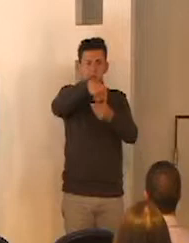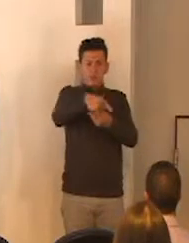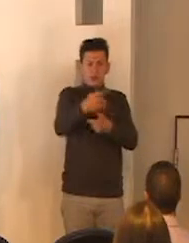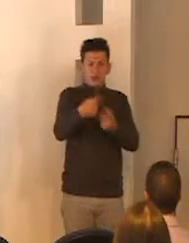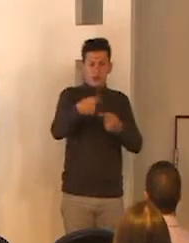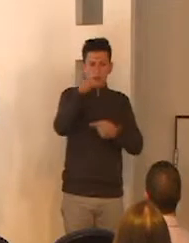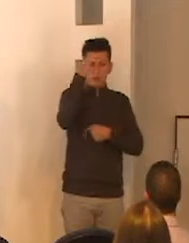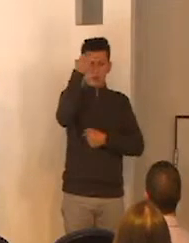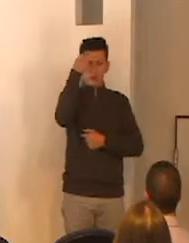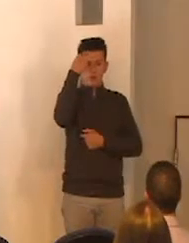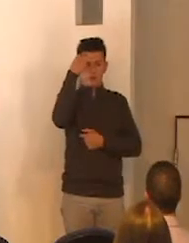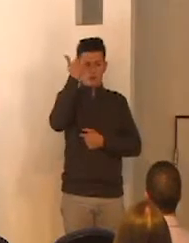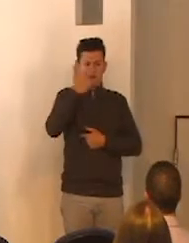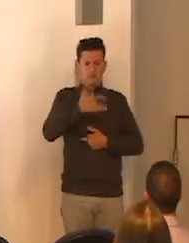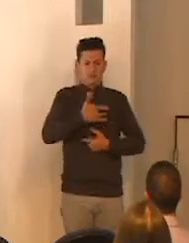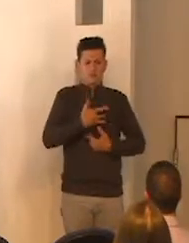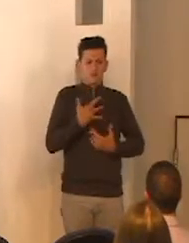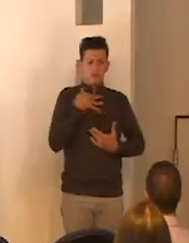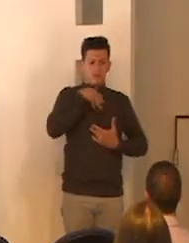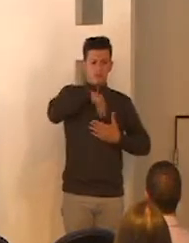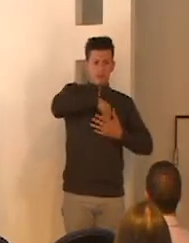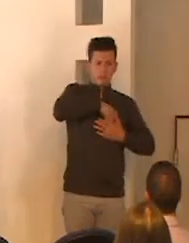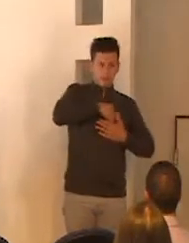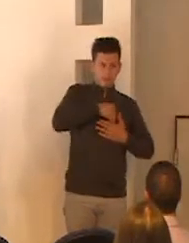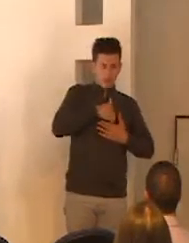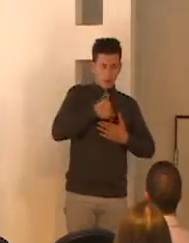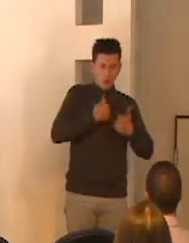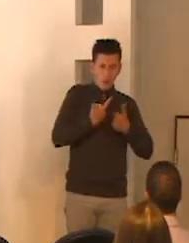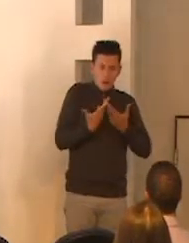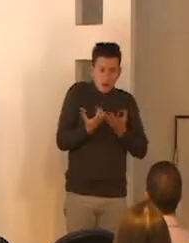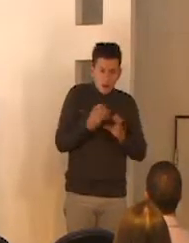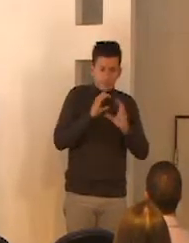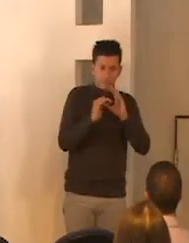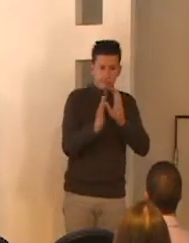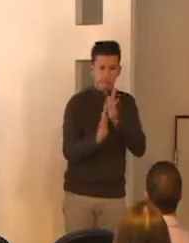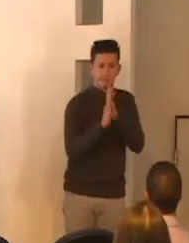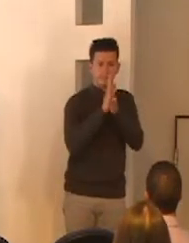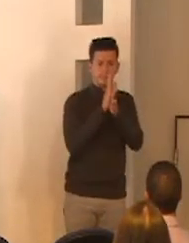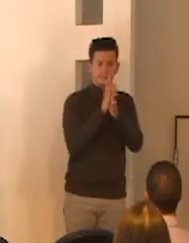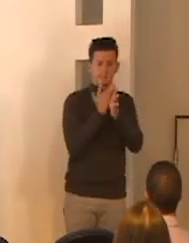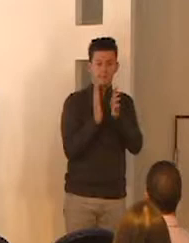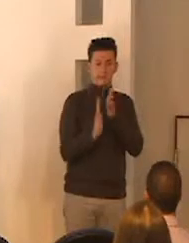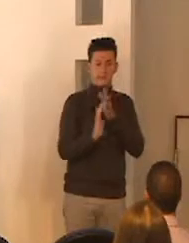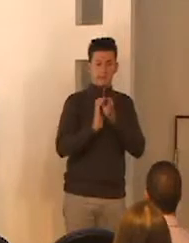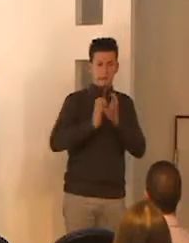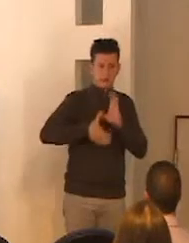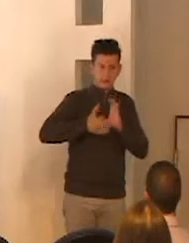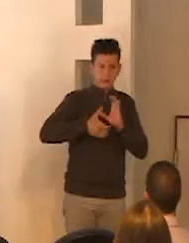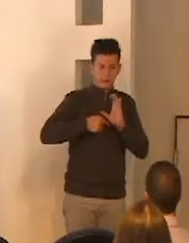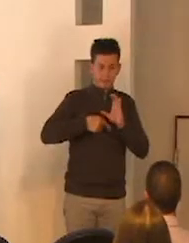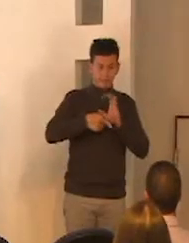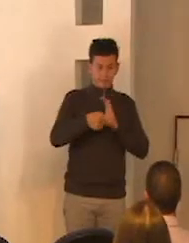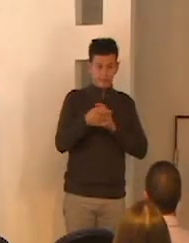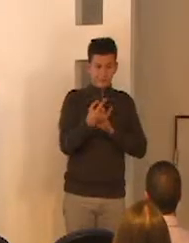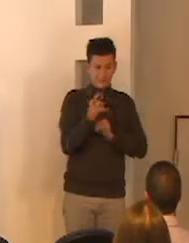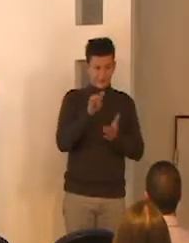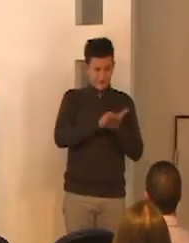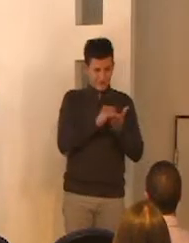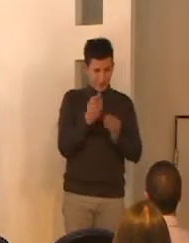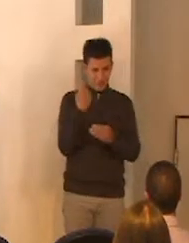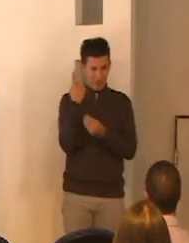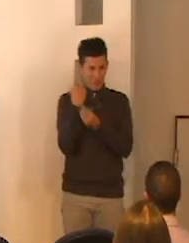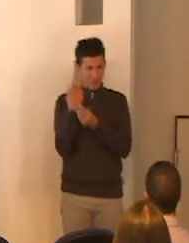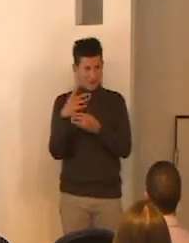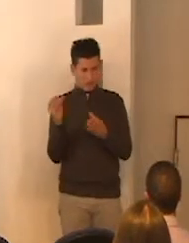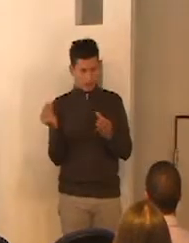pensando, qué es lo que está sintiendo, qué es lo que me quiere decir, pues de ahí en adelante la política